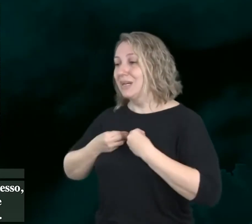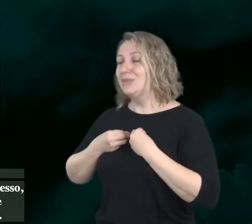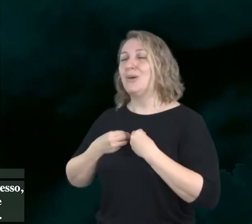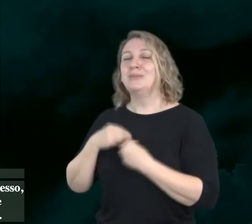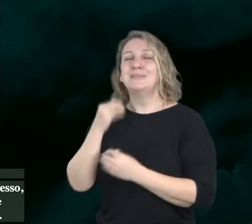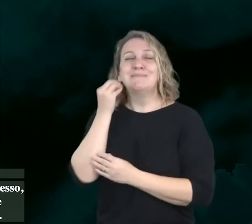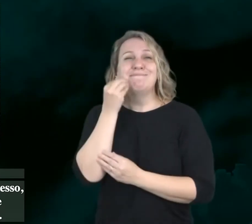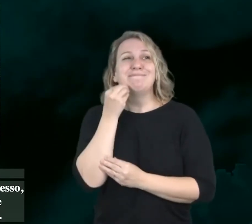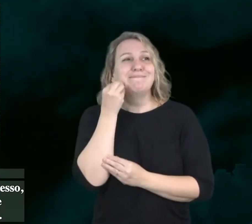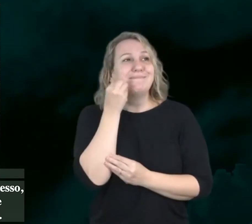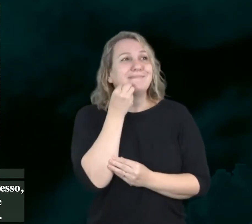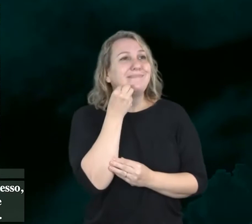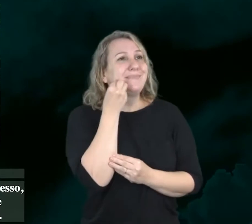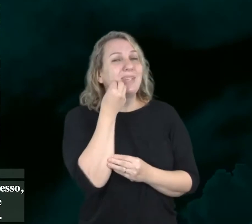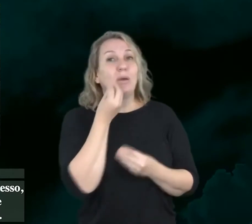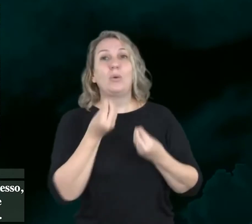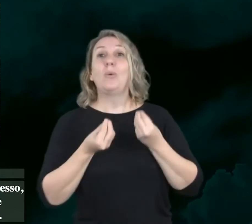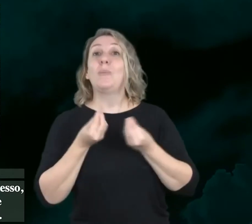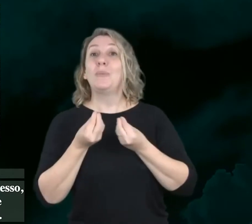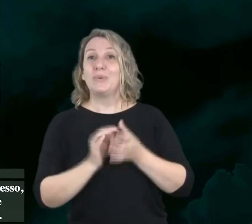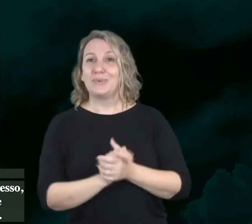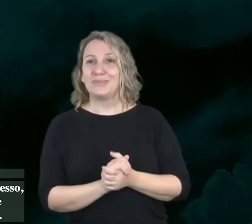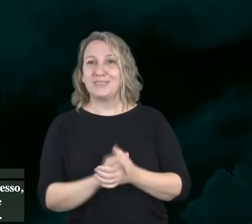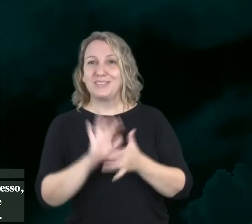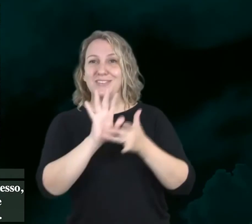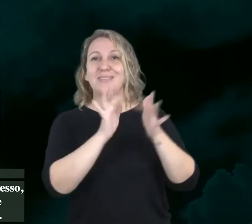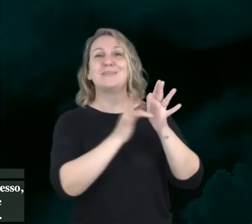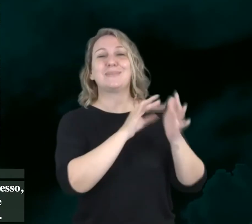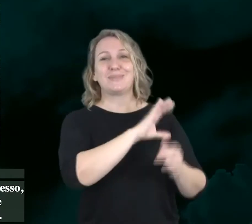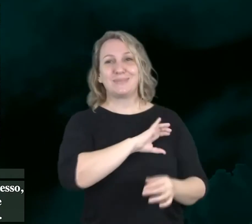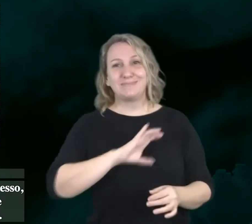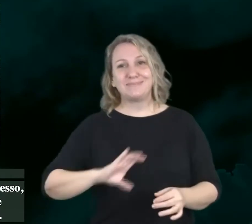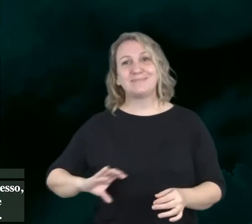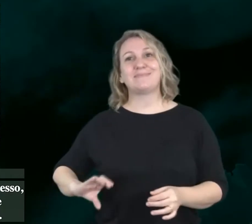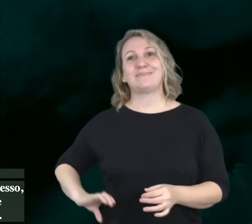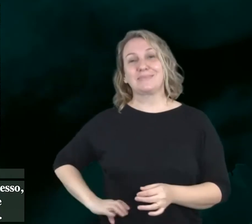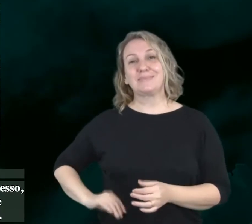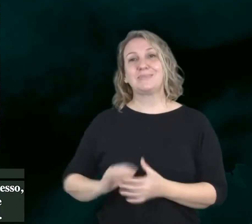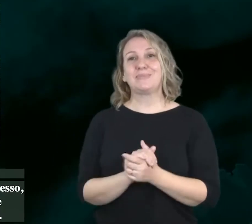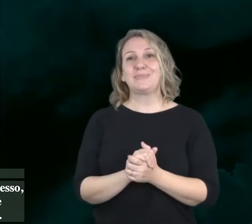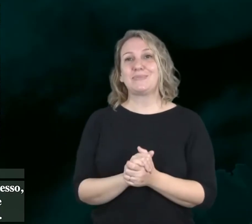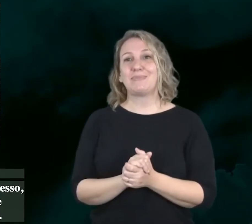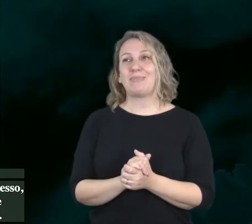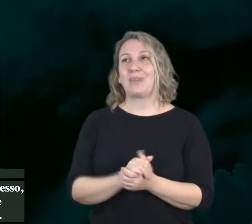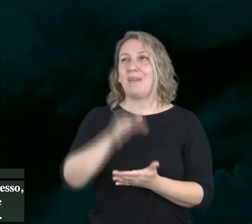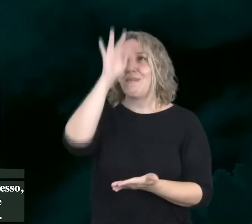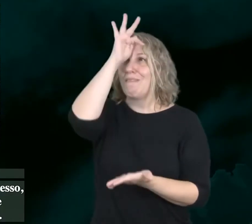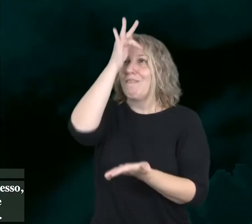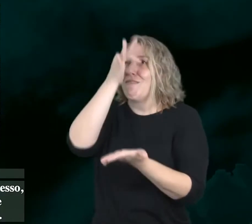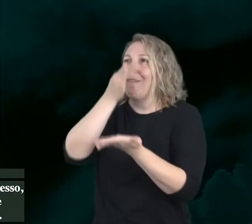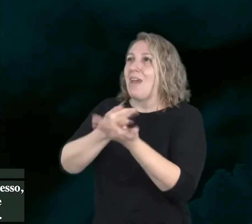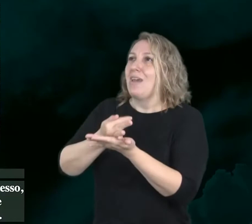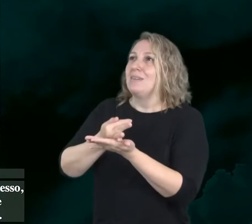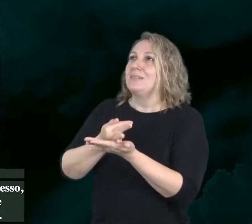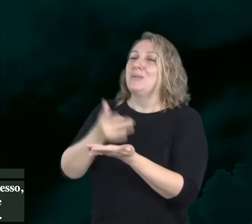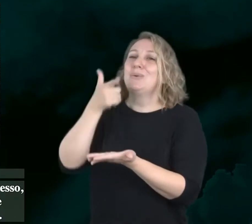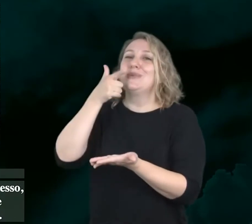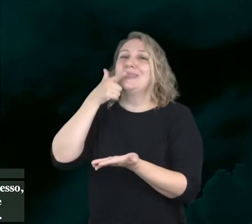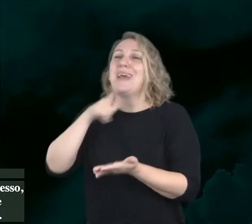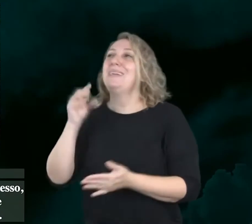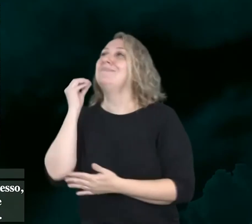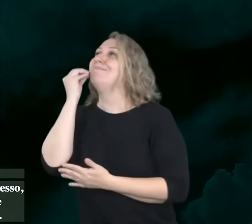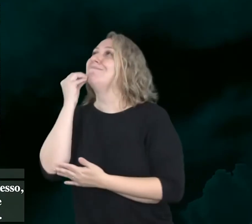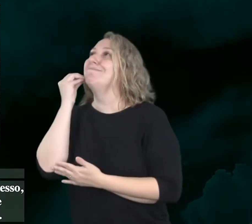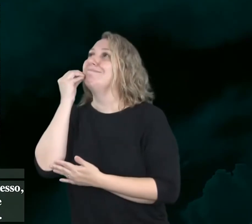por meio do seu Filho. Então, por meio da graça, por meio da fé, nós temos acesso à graça. E por meio da